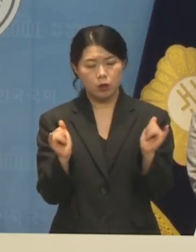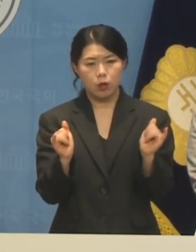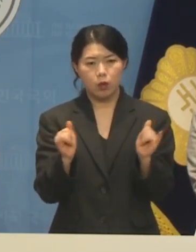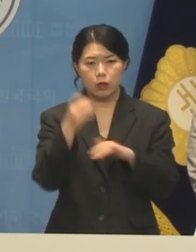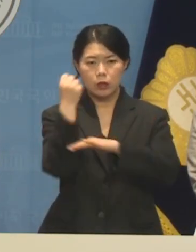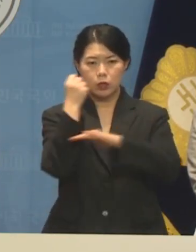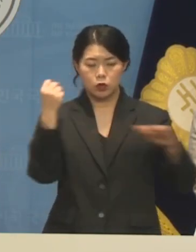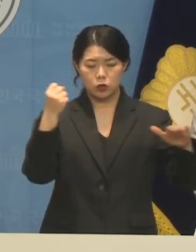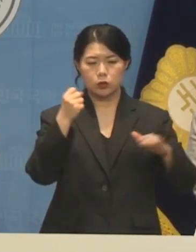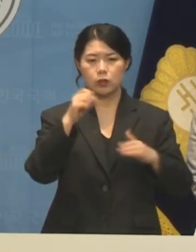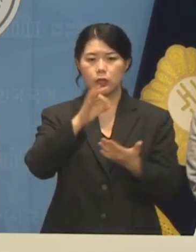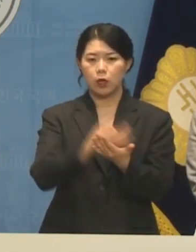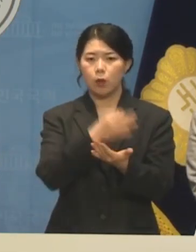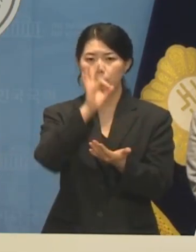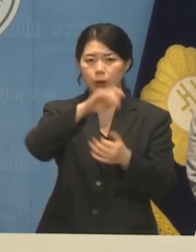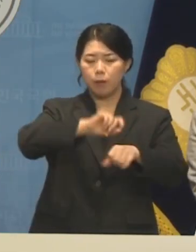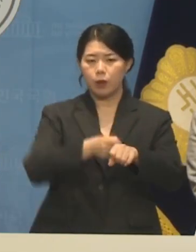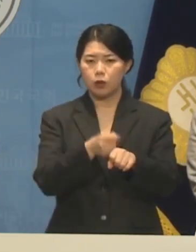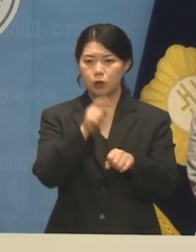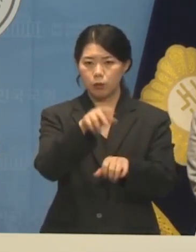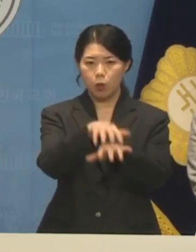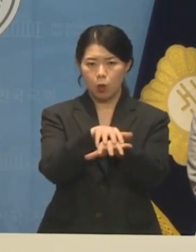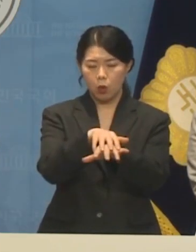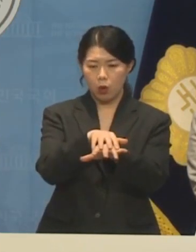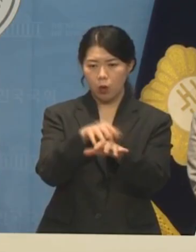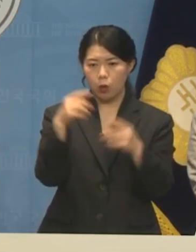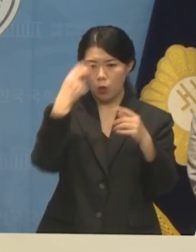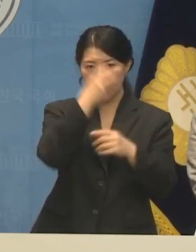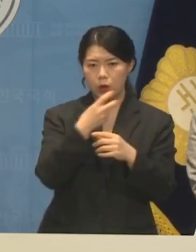페널티 폐지 및 조직관리 지침 개정 요구를